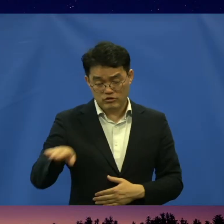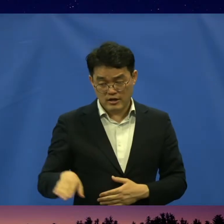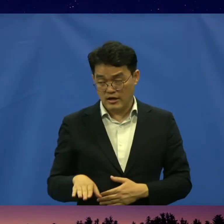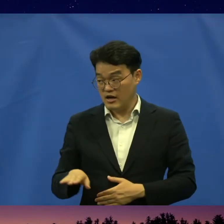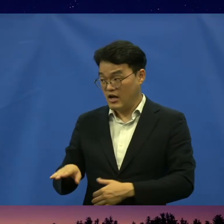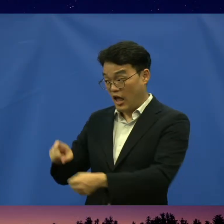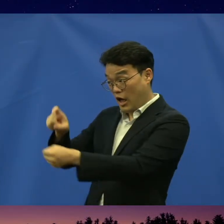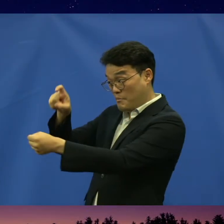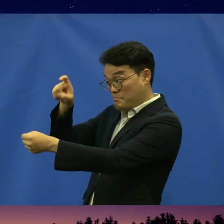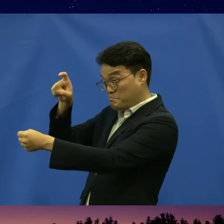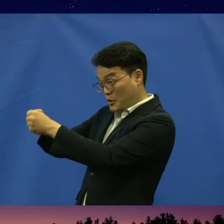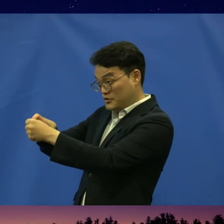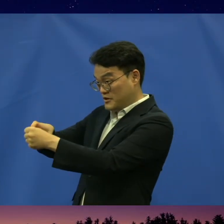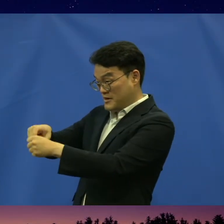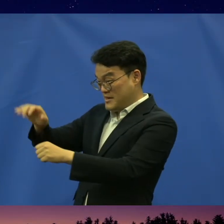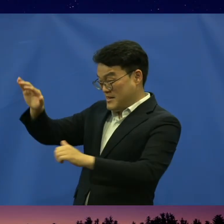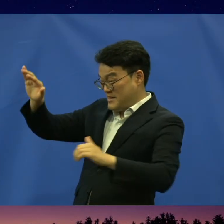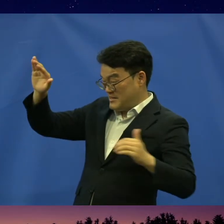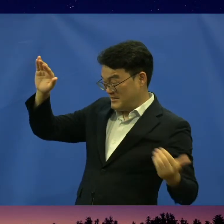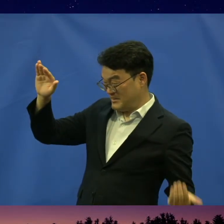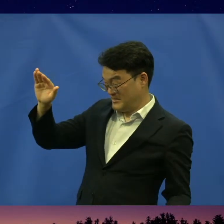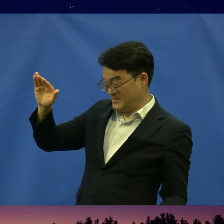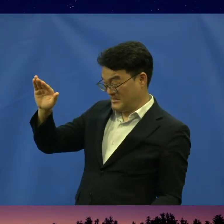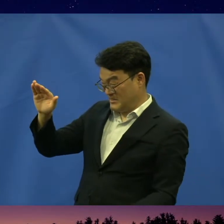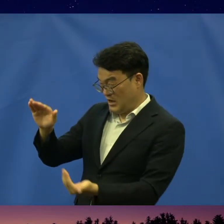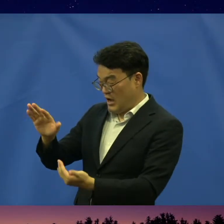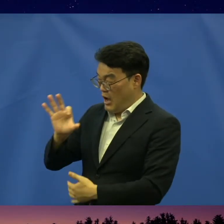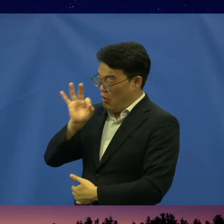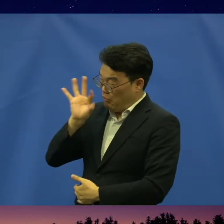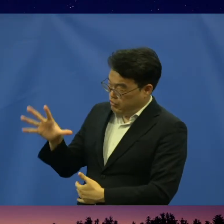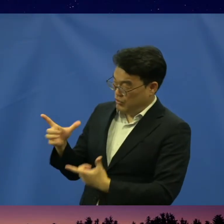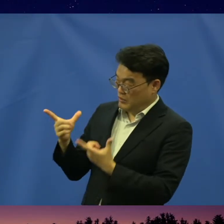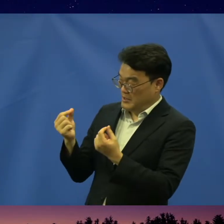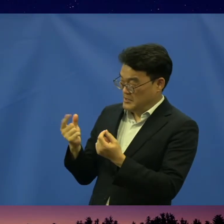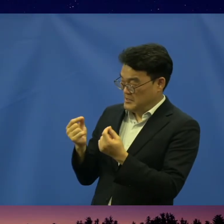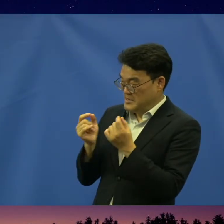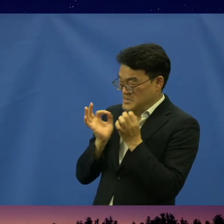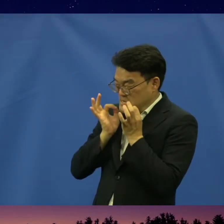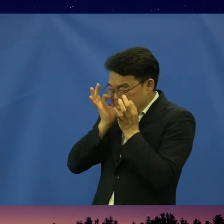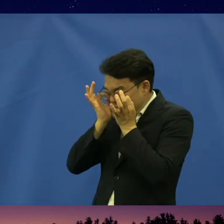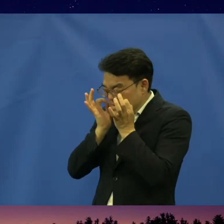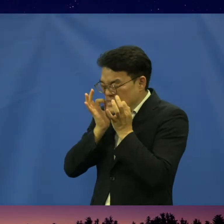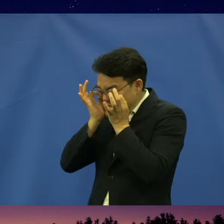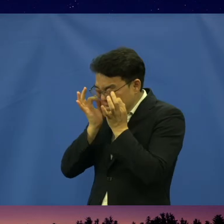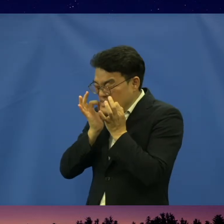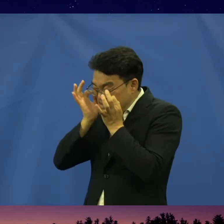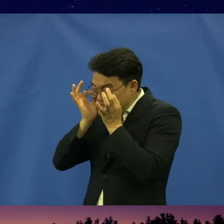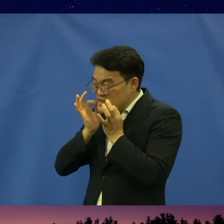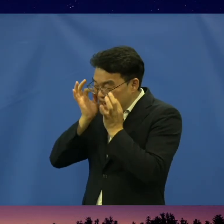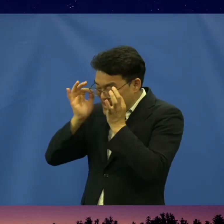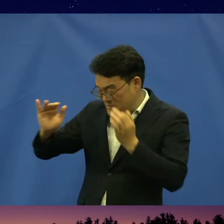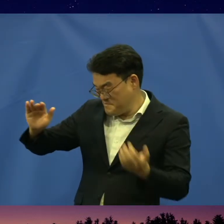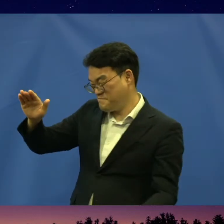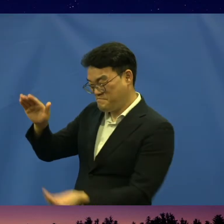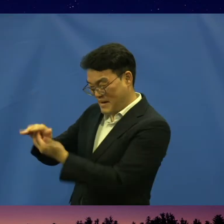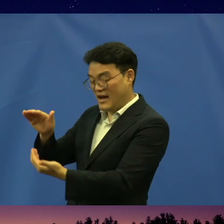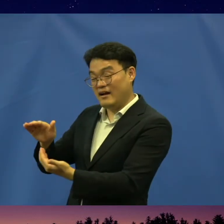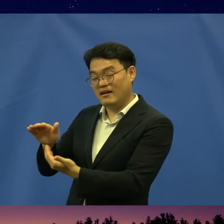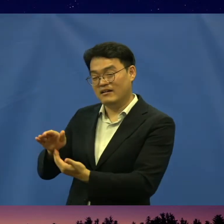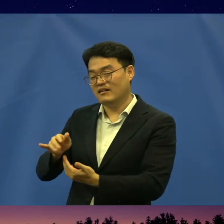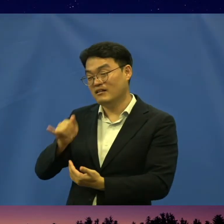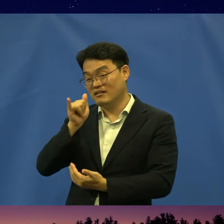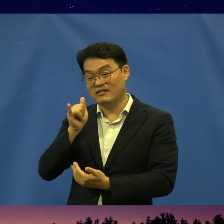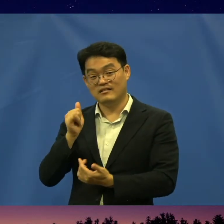거의 불가능한 것 같은 임무를 감당해내는 톰 크루즈가 굉장히 그 영화에 007이나 이런 것도